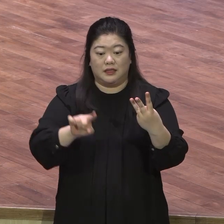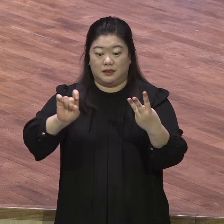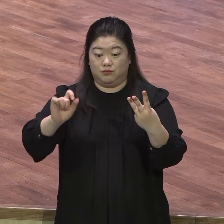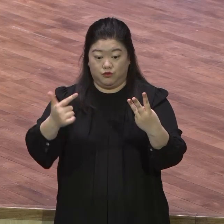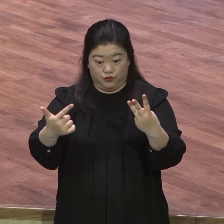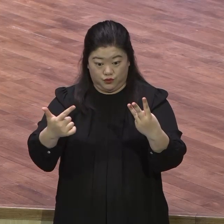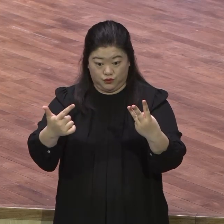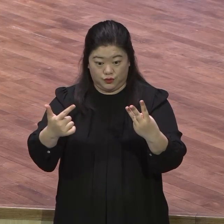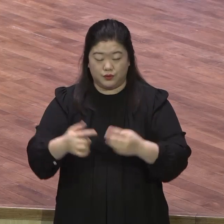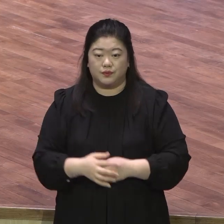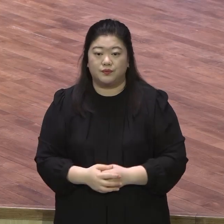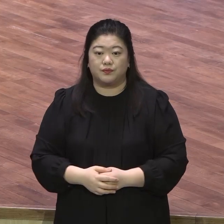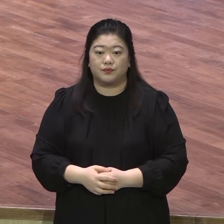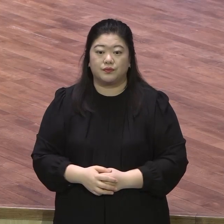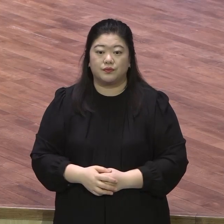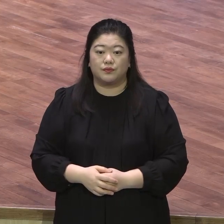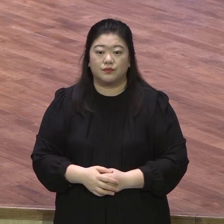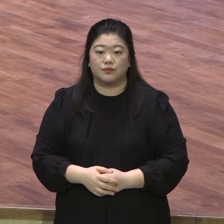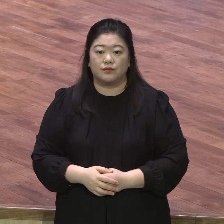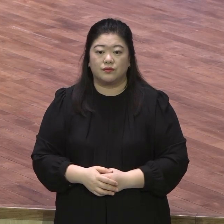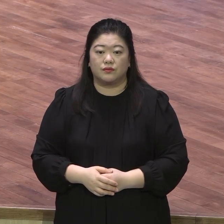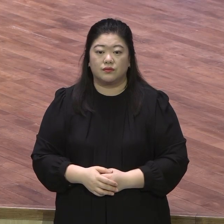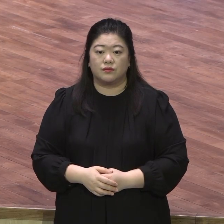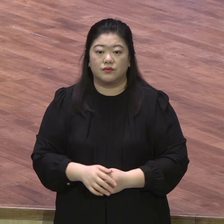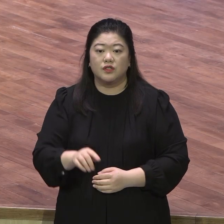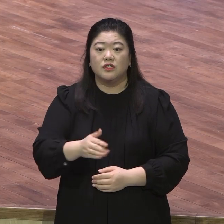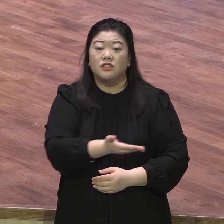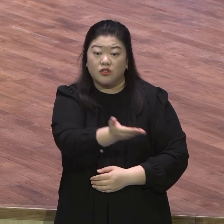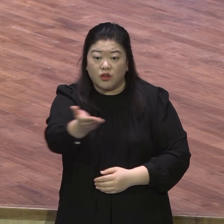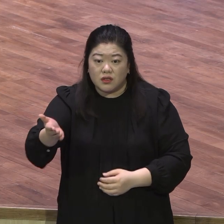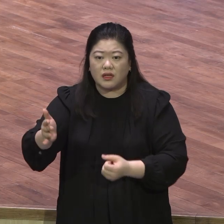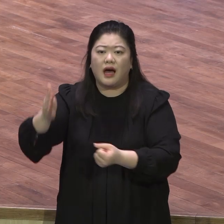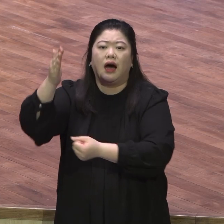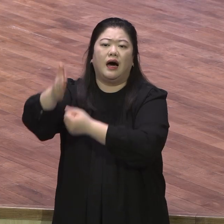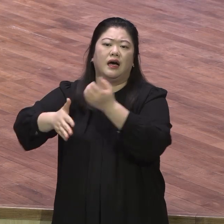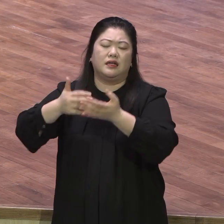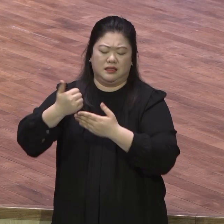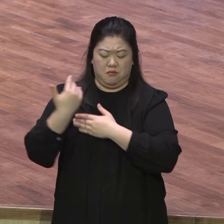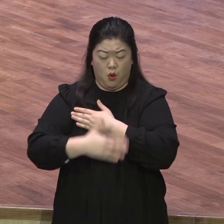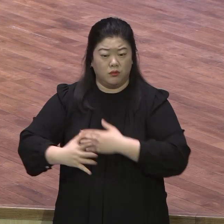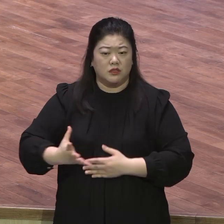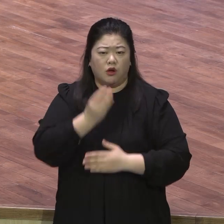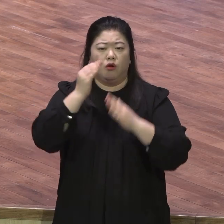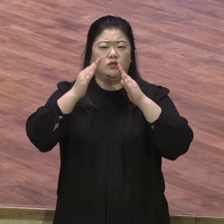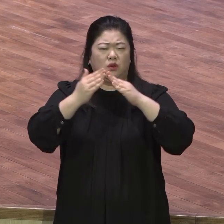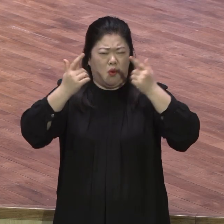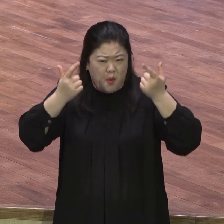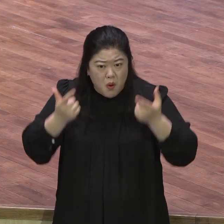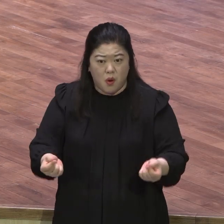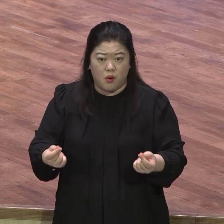했어요. 너희가 너희는 너희가 하나님의 성전인 것과